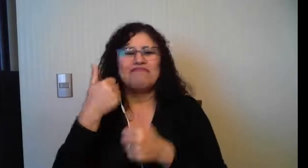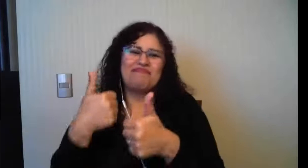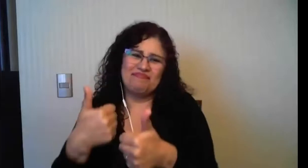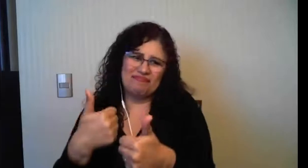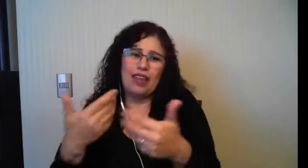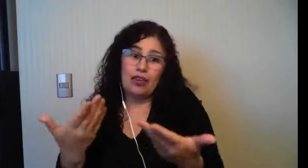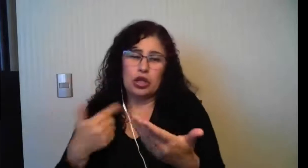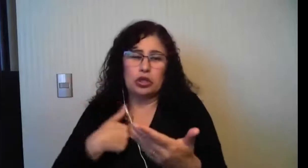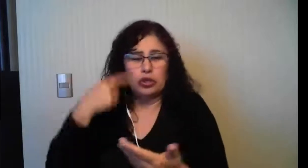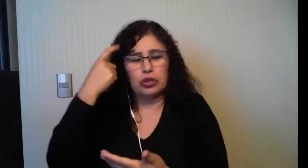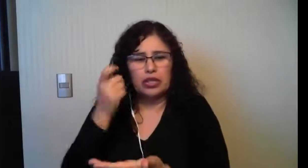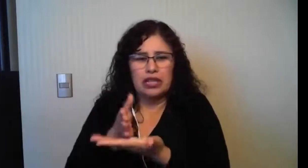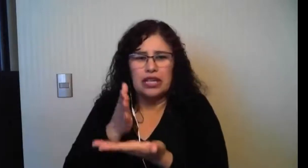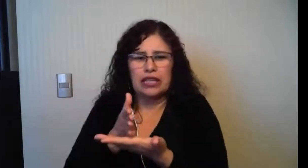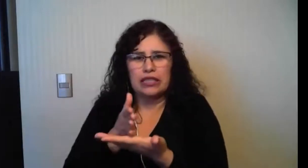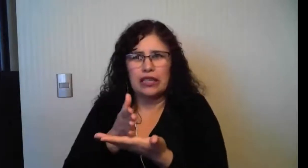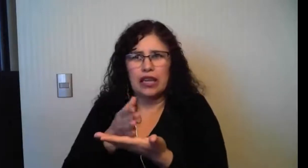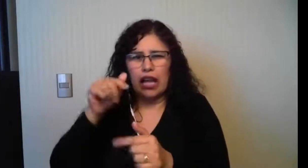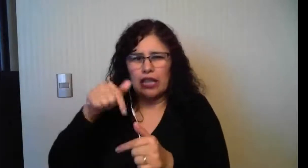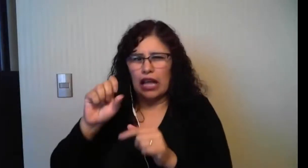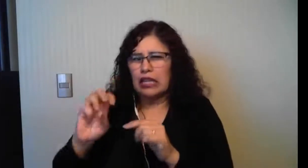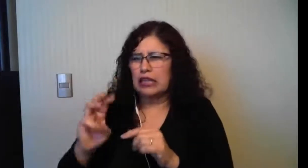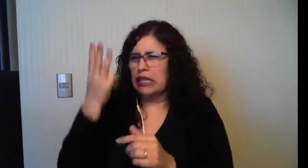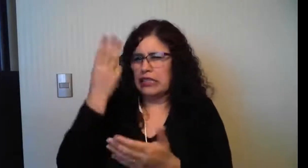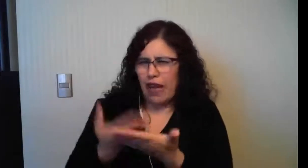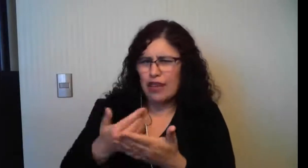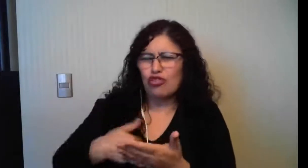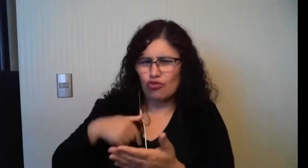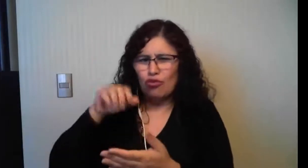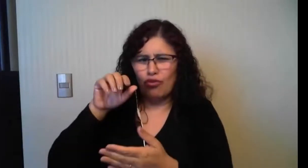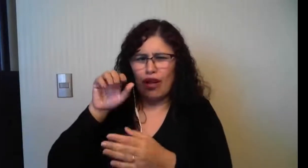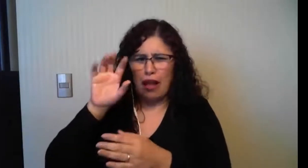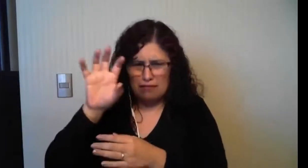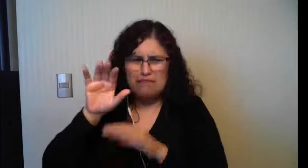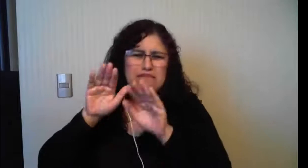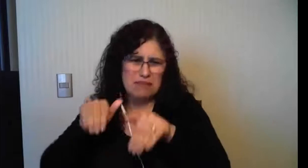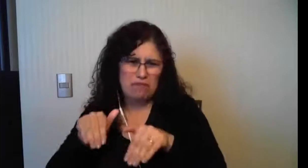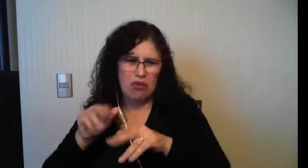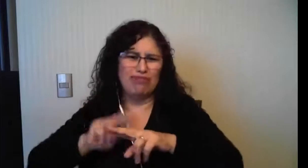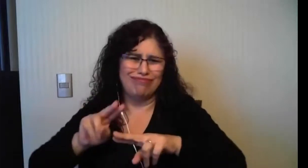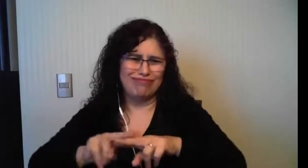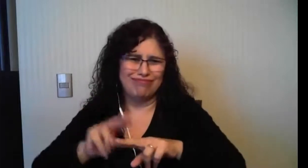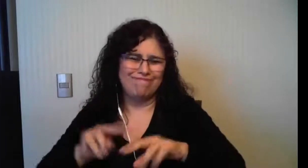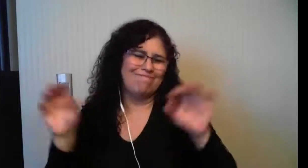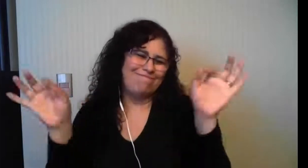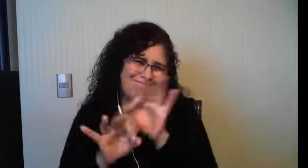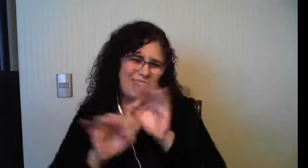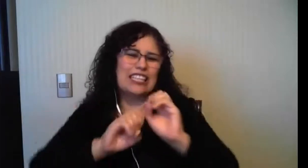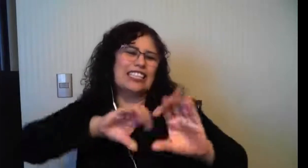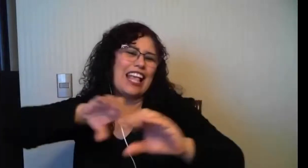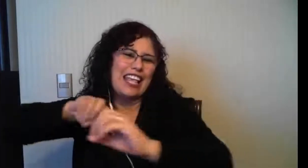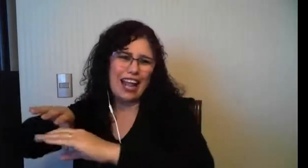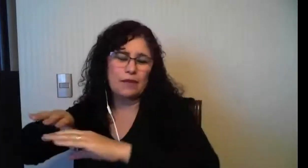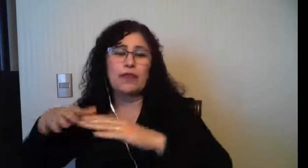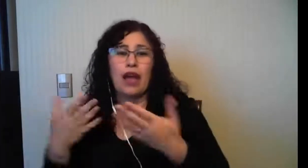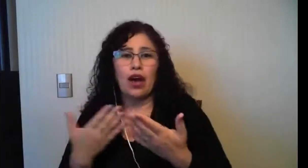creo que, bueno, es tercera oportunidad que ya voy dictando esta asignatura. ¿Ya? En general, si tienen